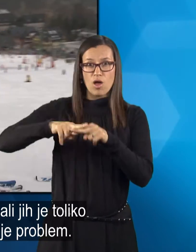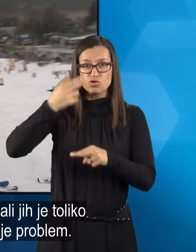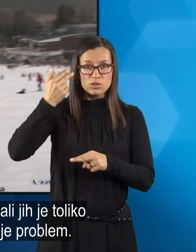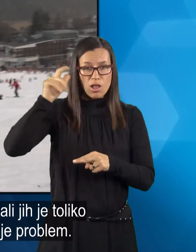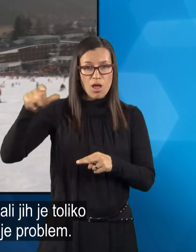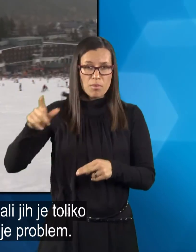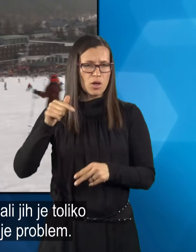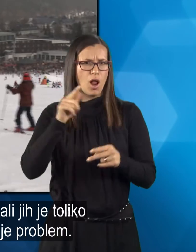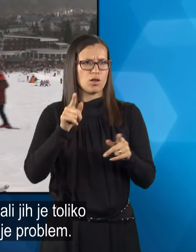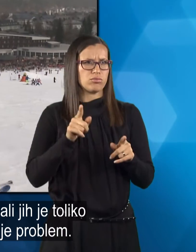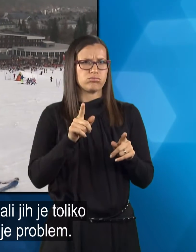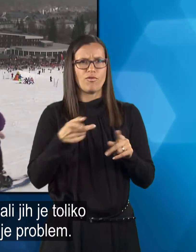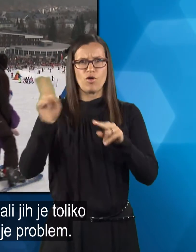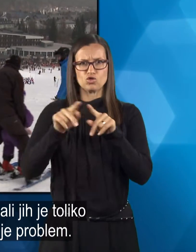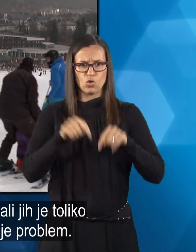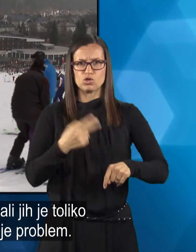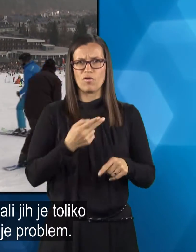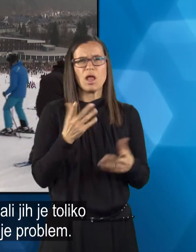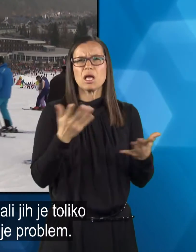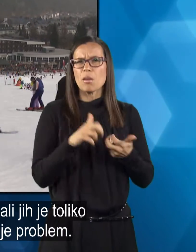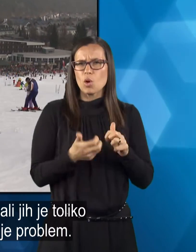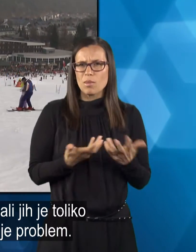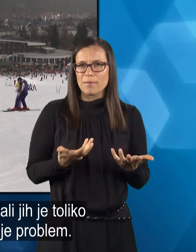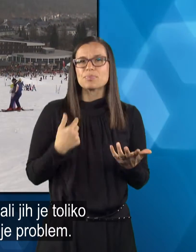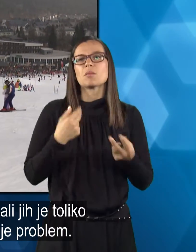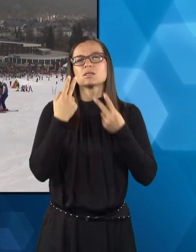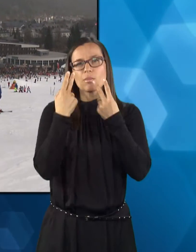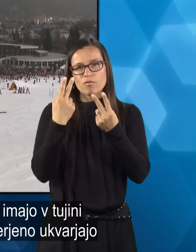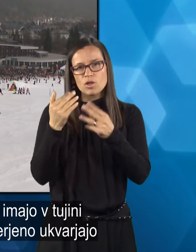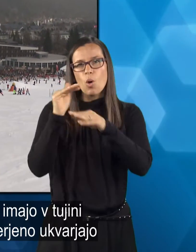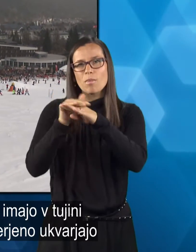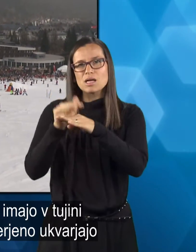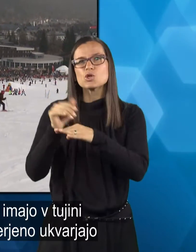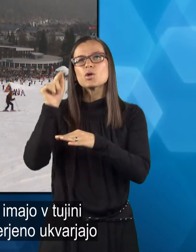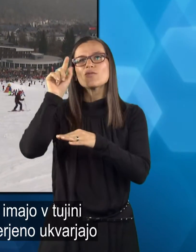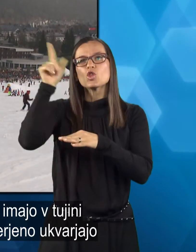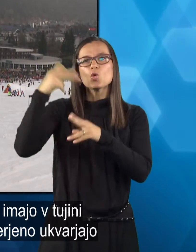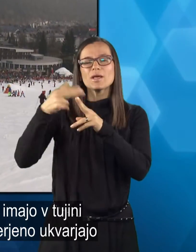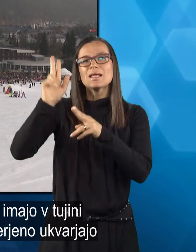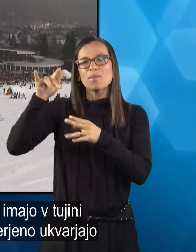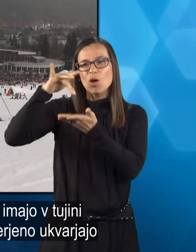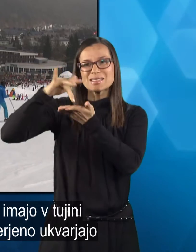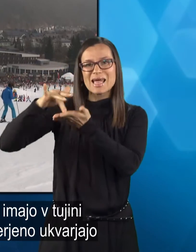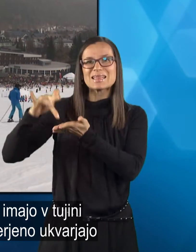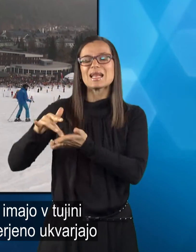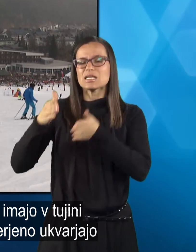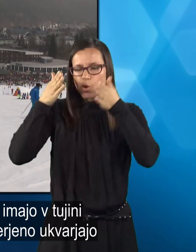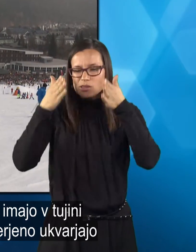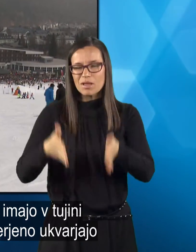v čem je problem. Na kar sem videl, da v bistvu da imajo v tujini centre, ki se zelo usmerjeno ukvarjajo